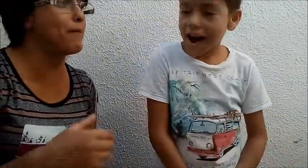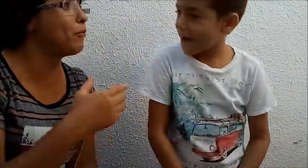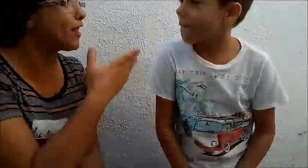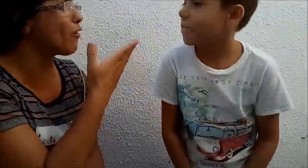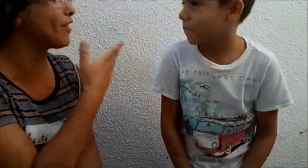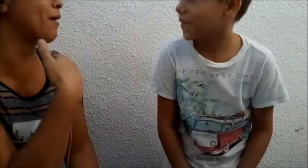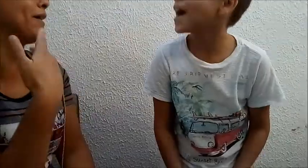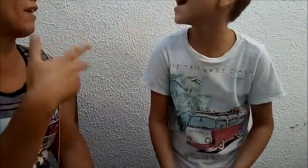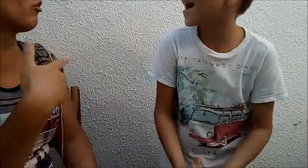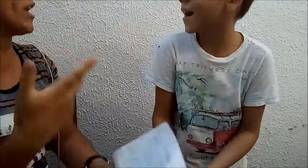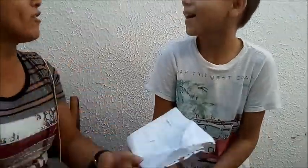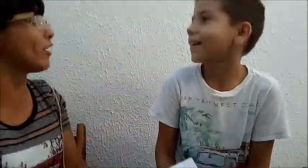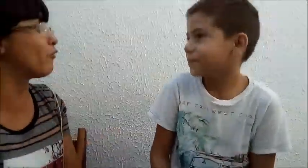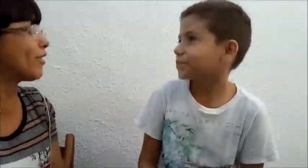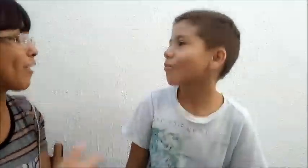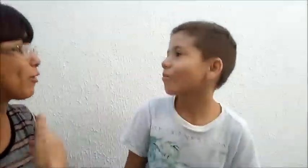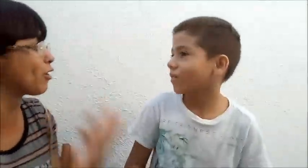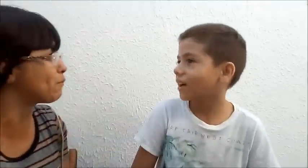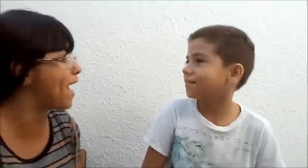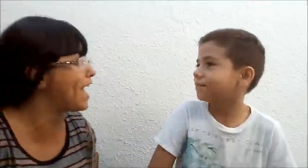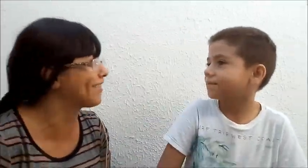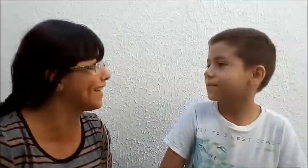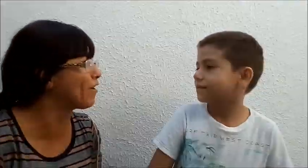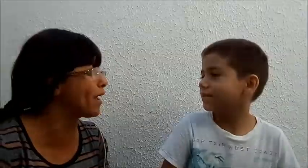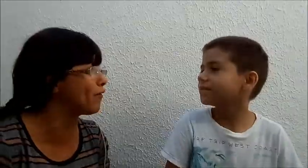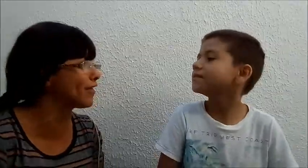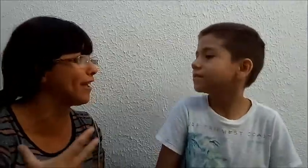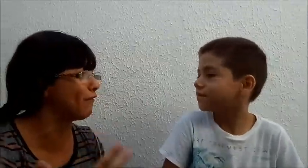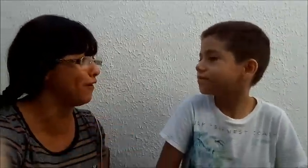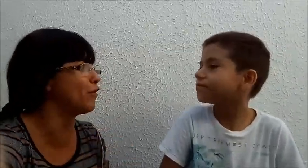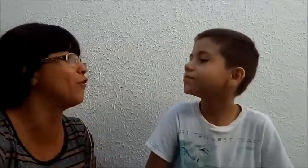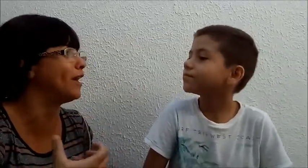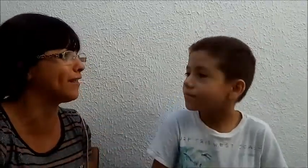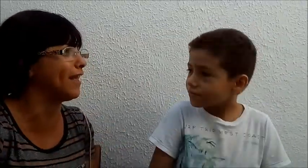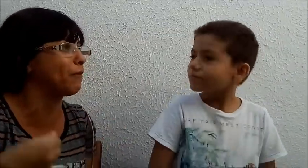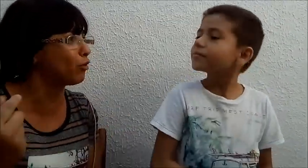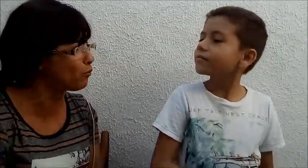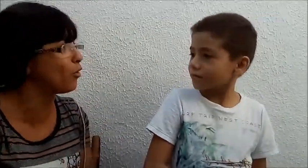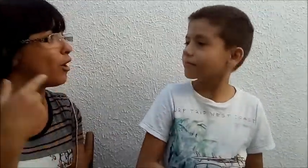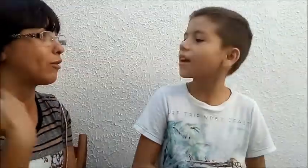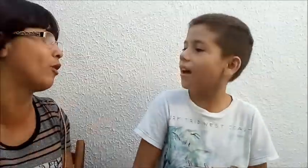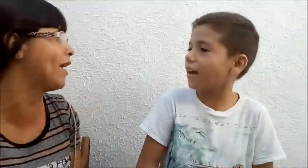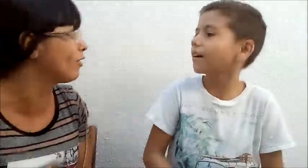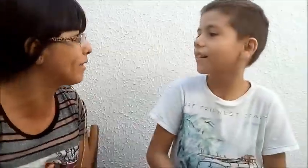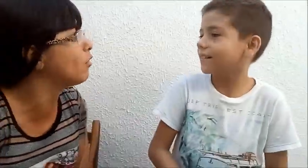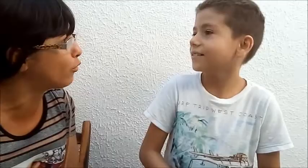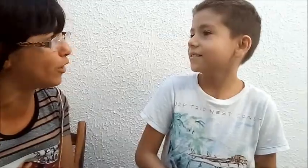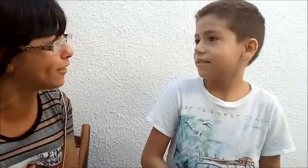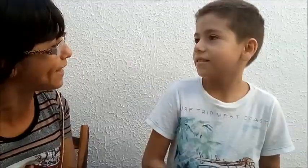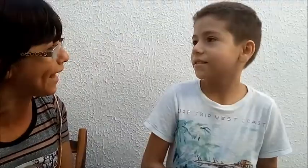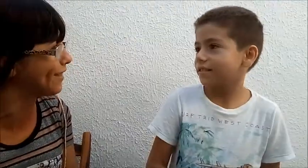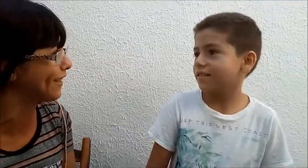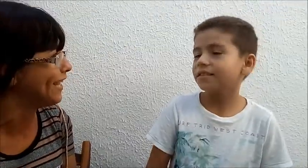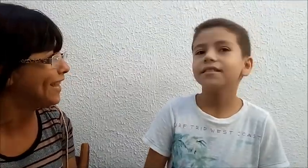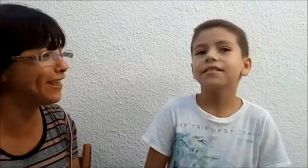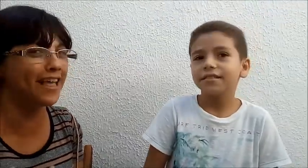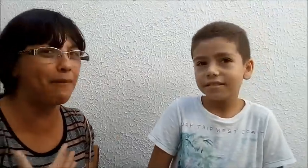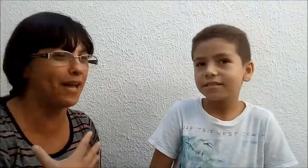saber muita coisa também do dia a dia com você, com seus pais, né, como é que você vive com eles, né, é muito bom, eu tenho curiosidade de saber,